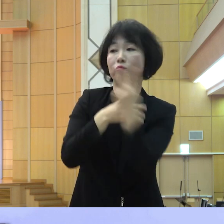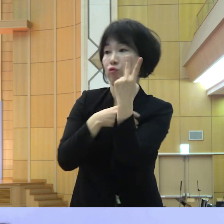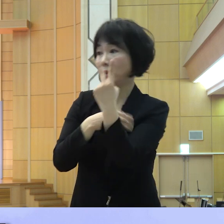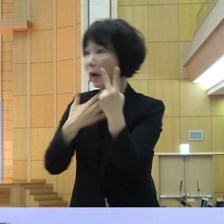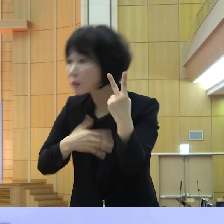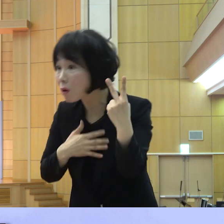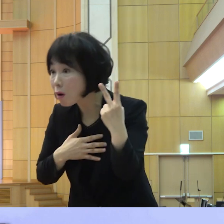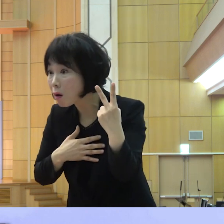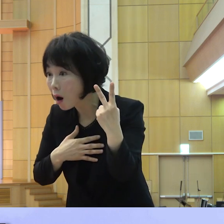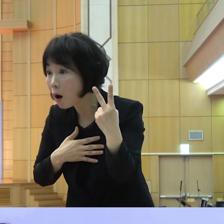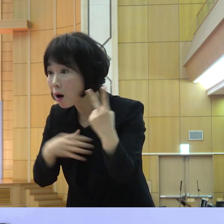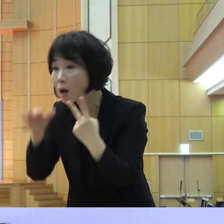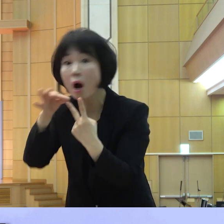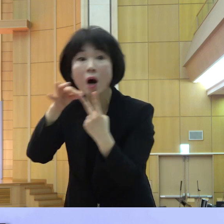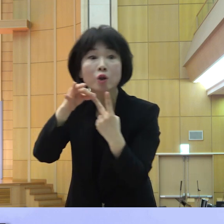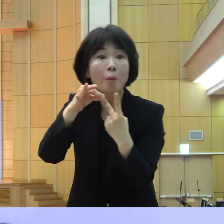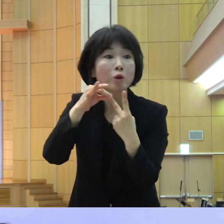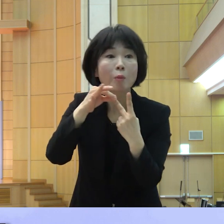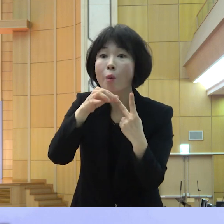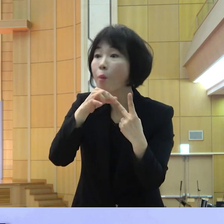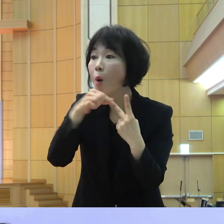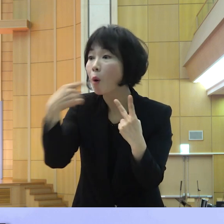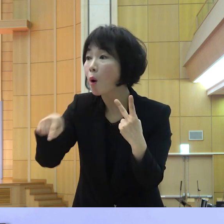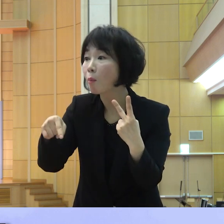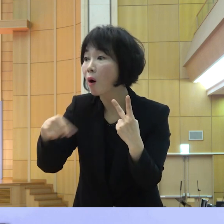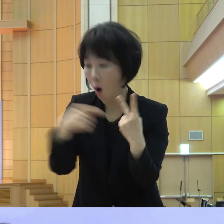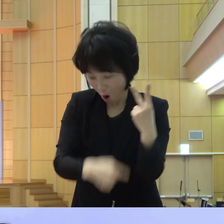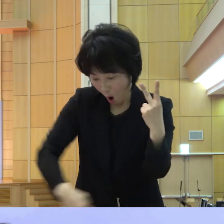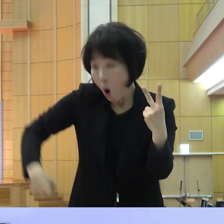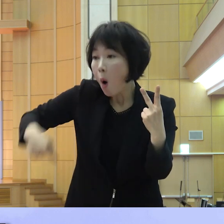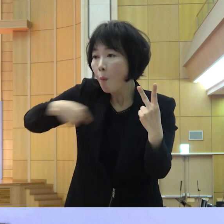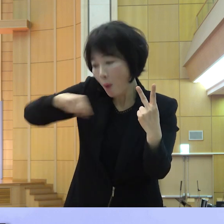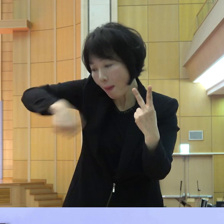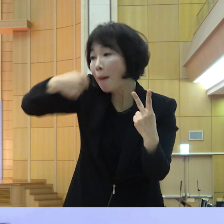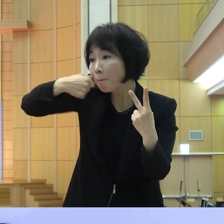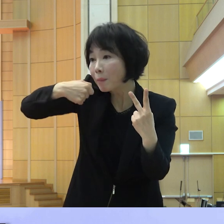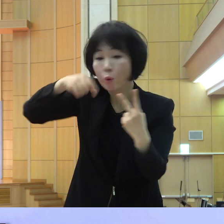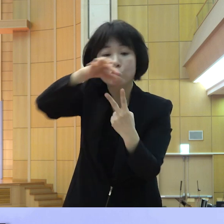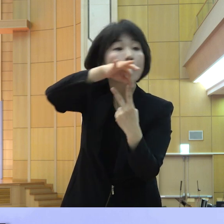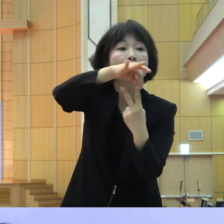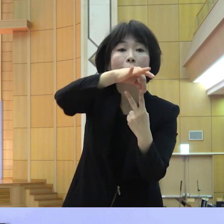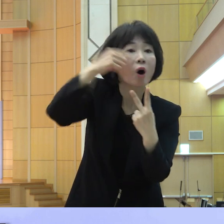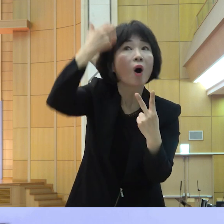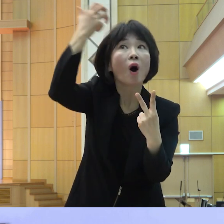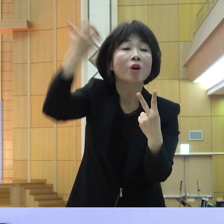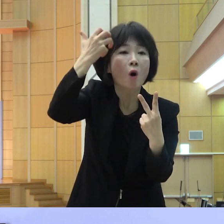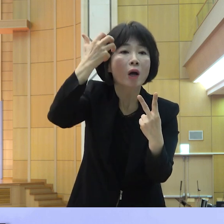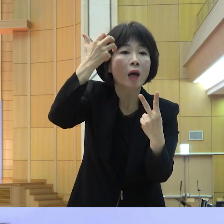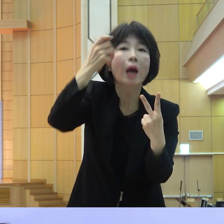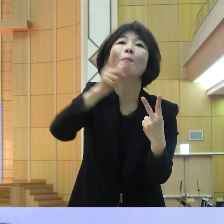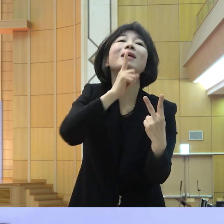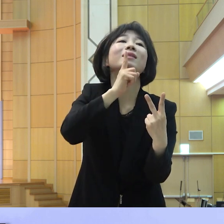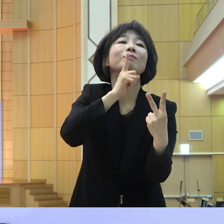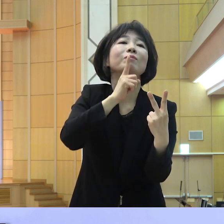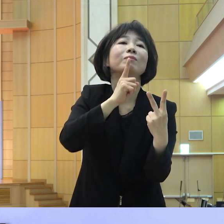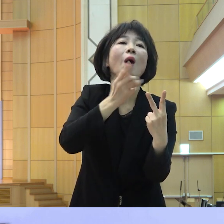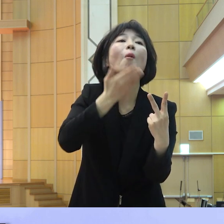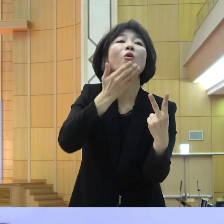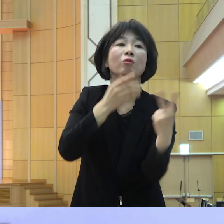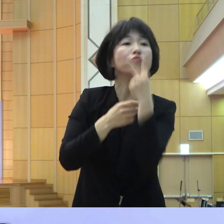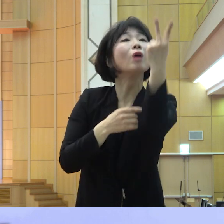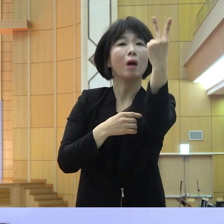주시는 양식인데 알고 봤더니 하나님이 주시는 말씀인데 이 말씀이 하나님 뜻대로 행한다 이랬는데 한번